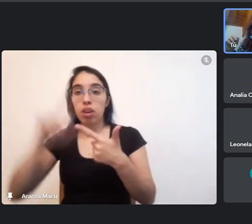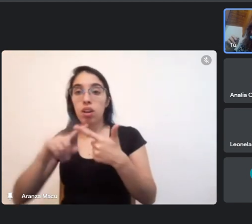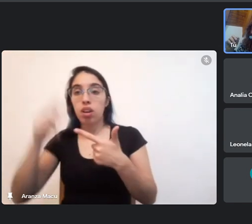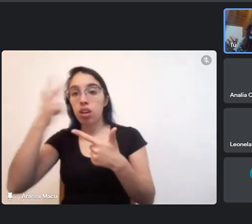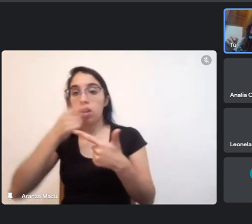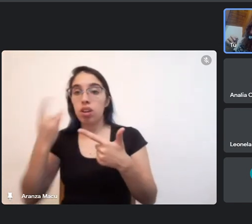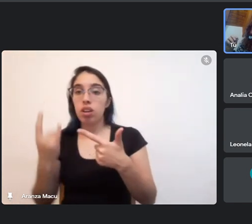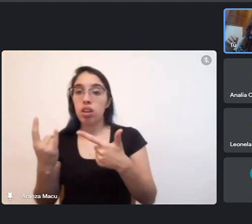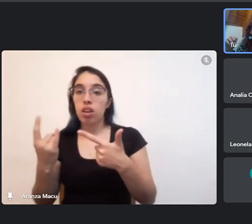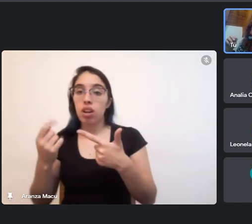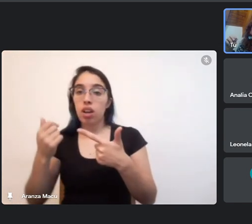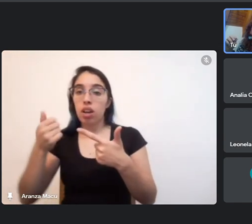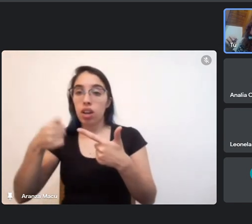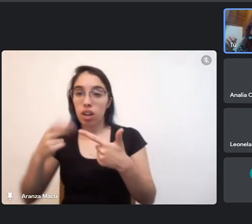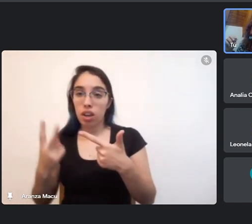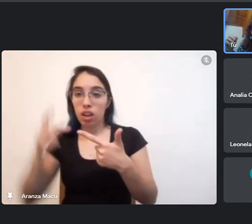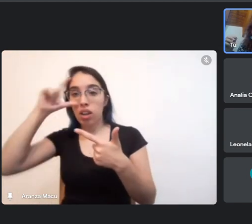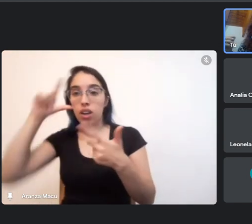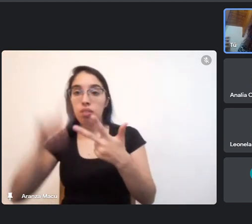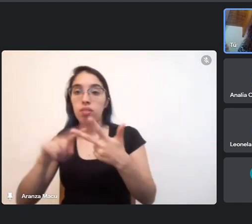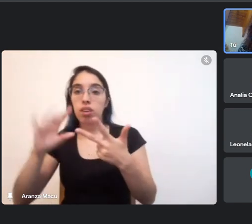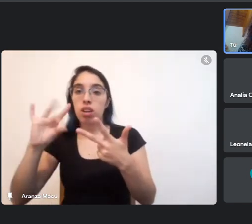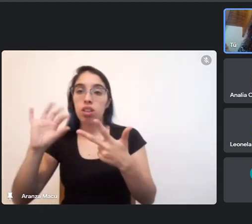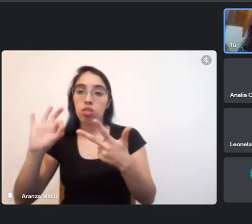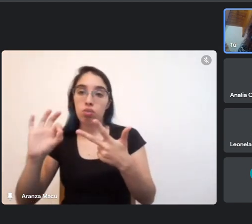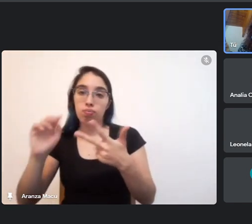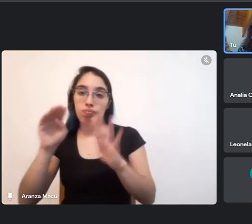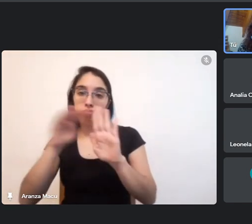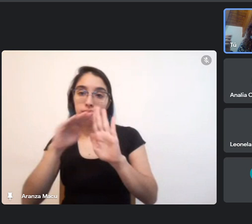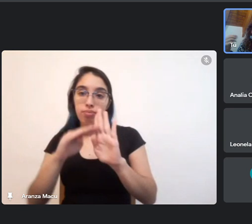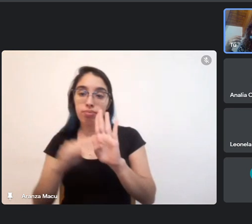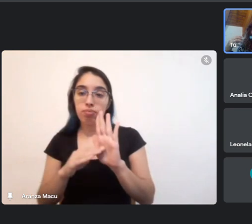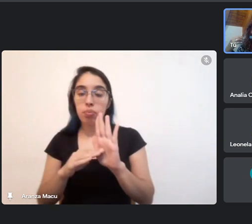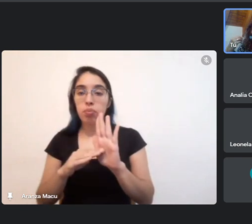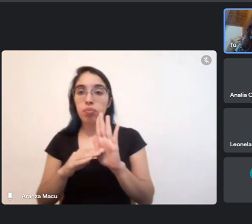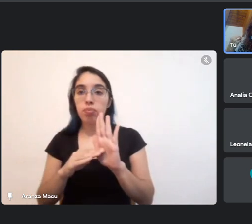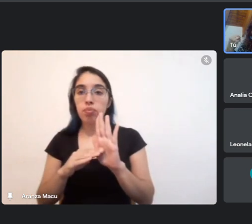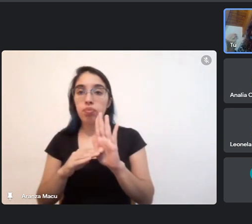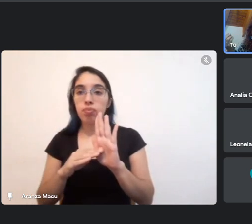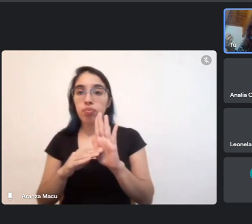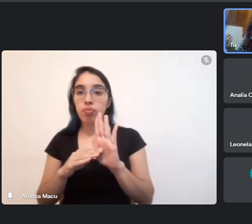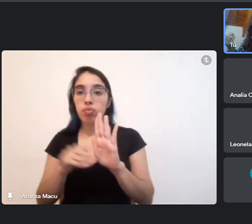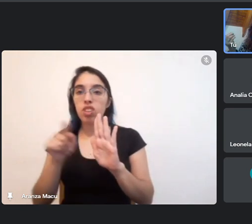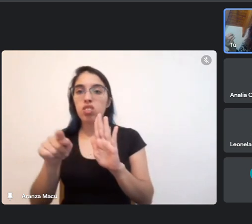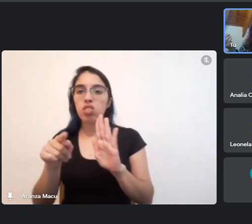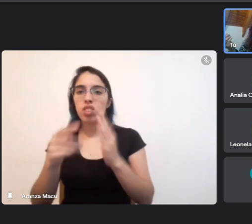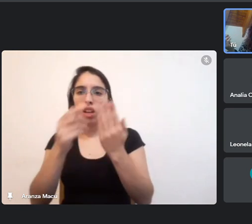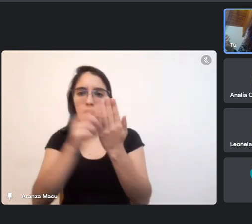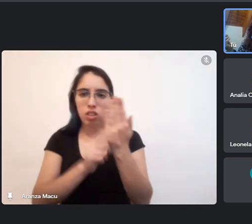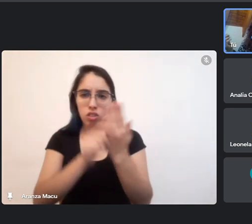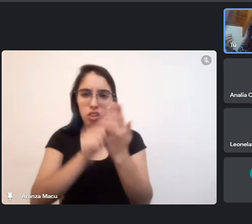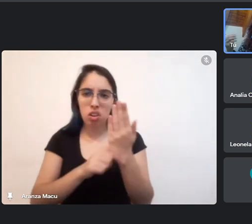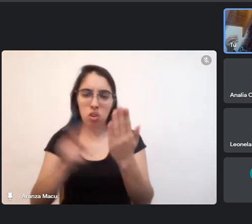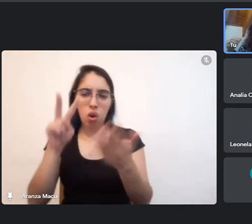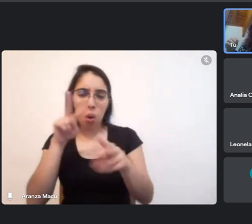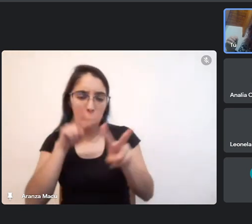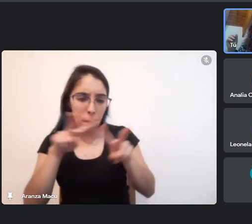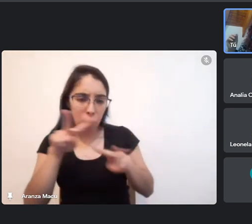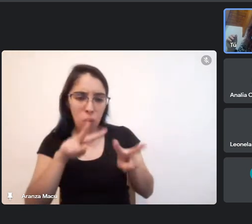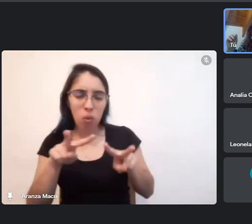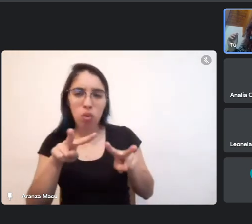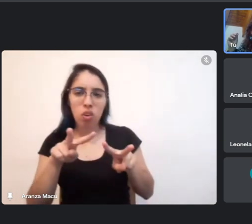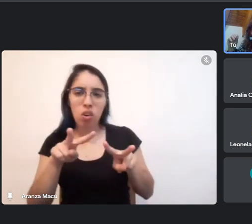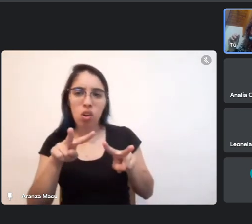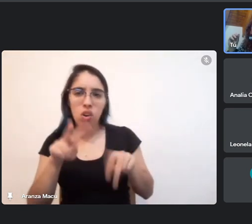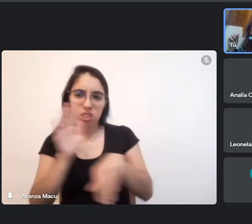Estos verbos auxiliares, si yo los busco en el diccionario, tienen un significado por sí. Ese significado que